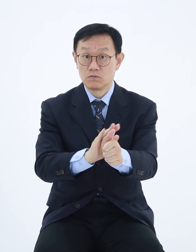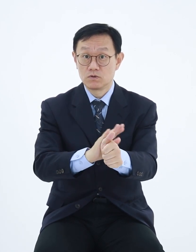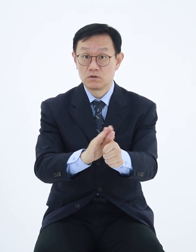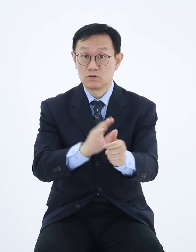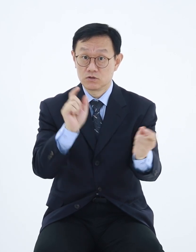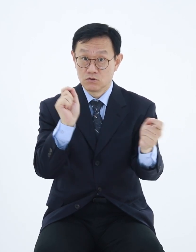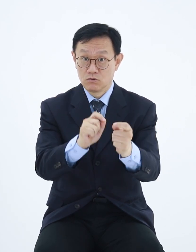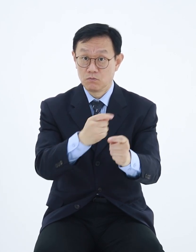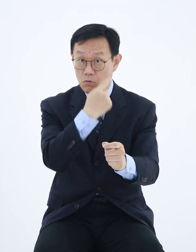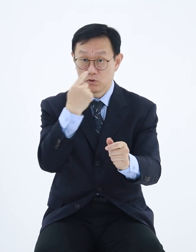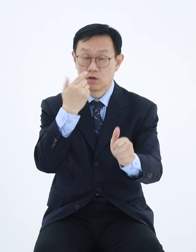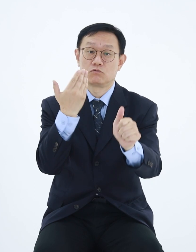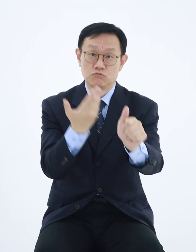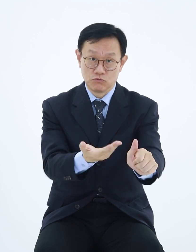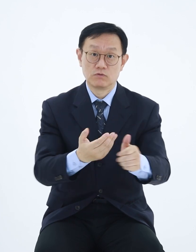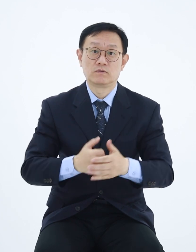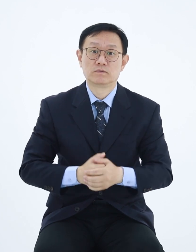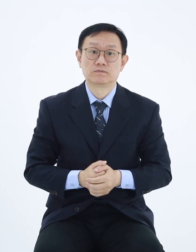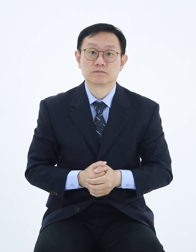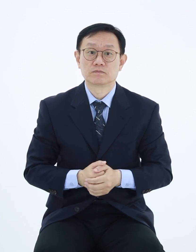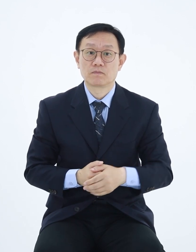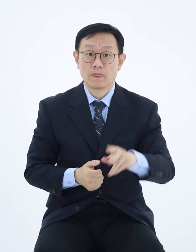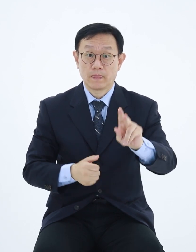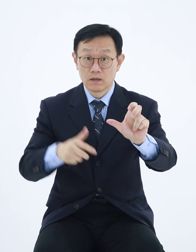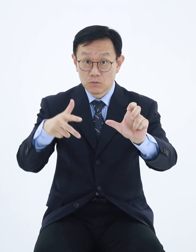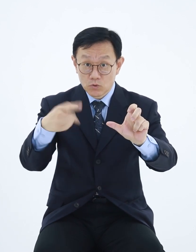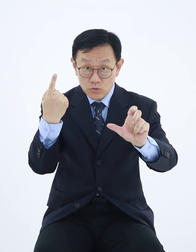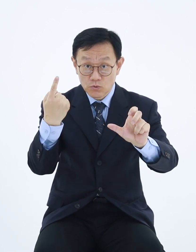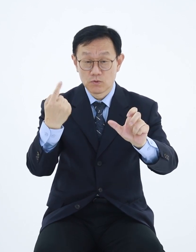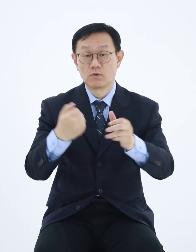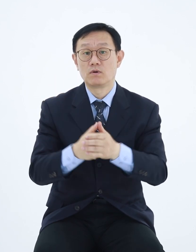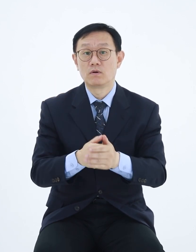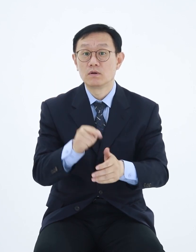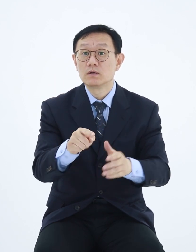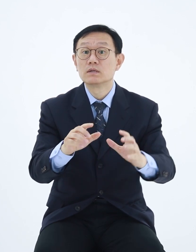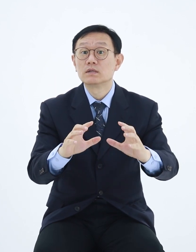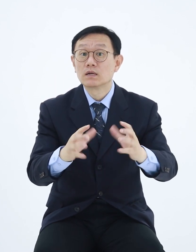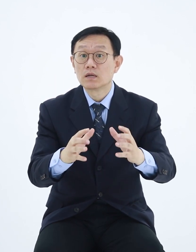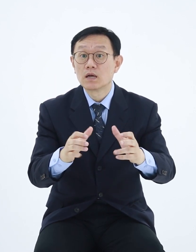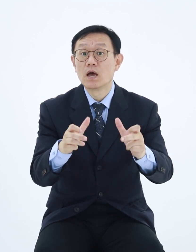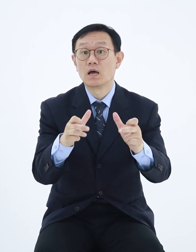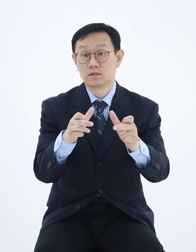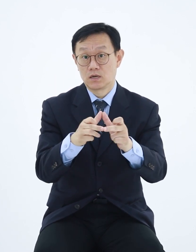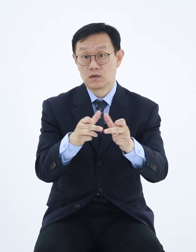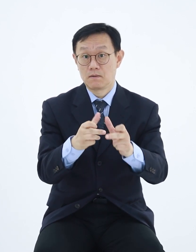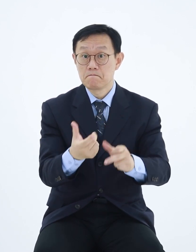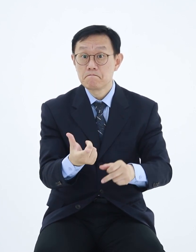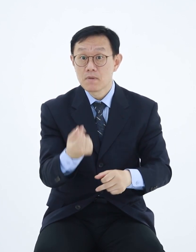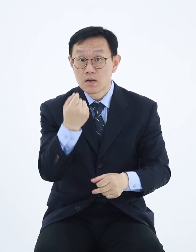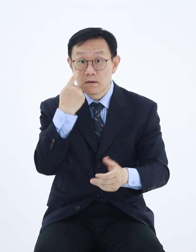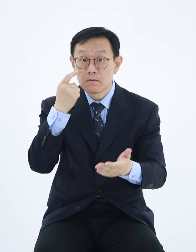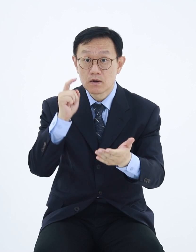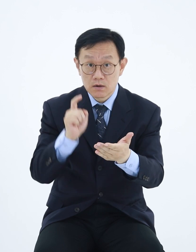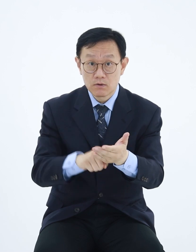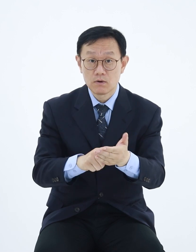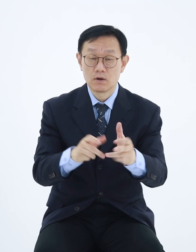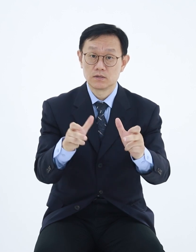한다. 협약 제25조에 의하면 당사국은 장애를 조기에 발견하고 장애를